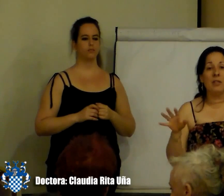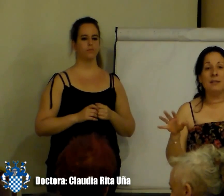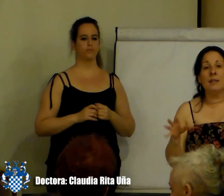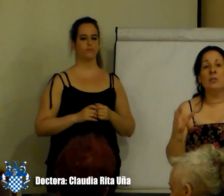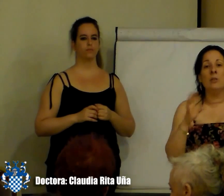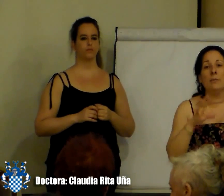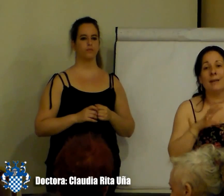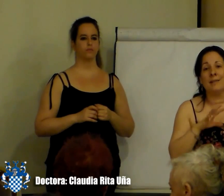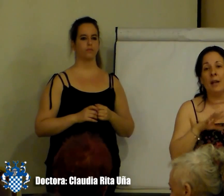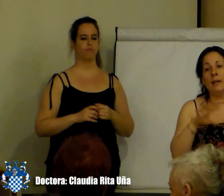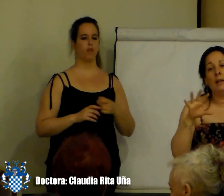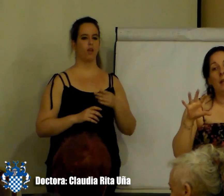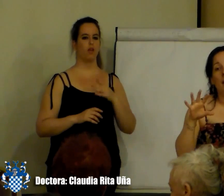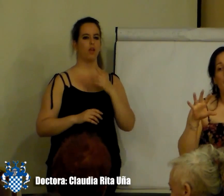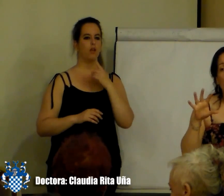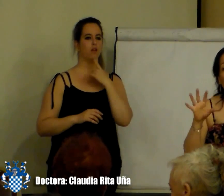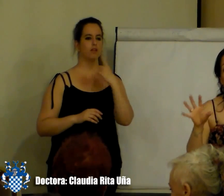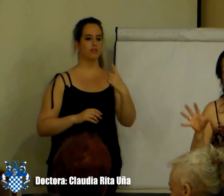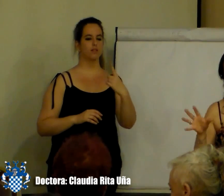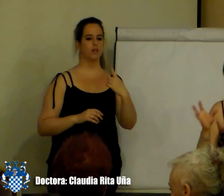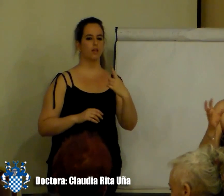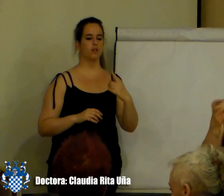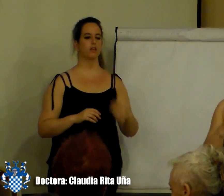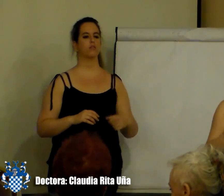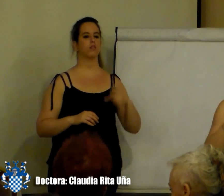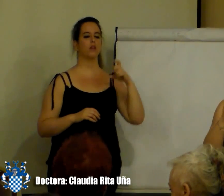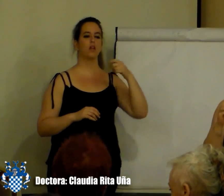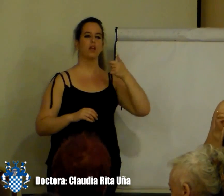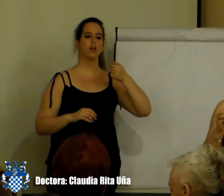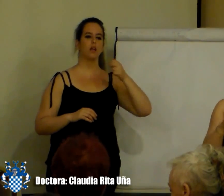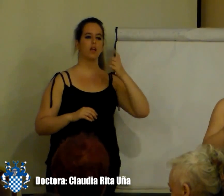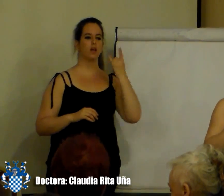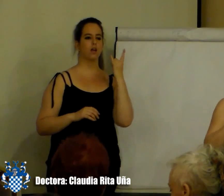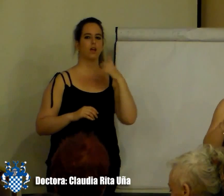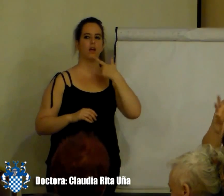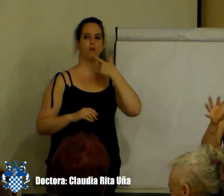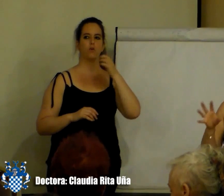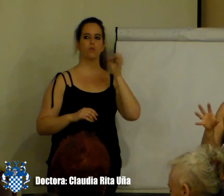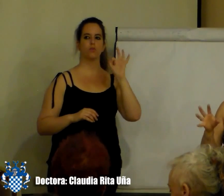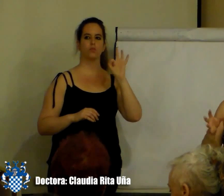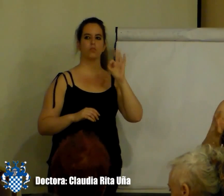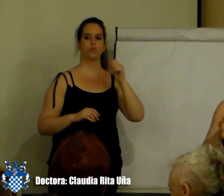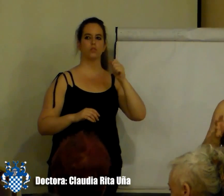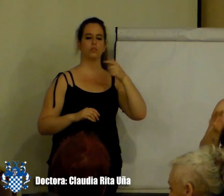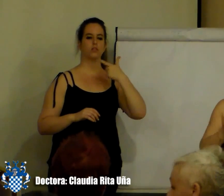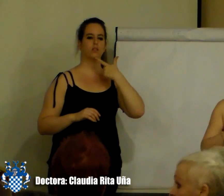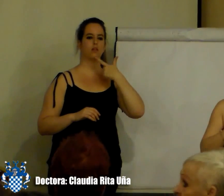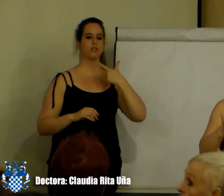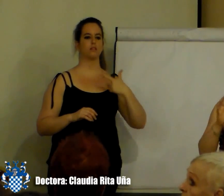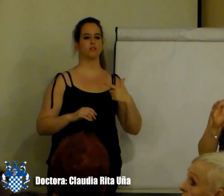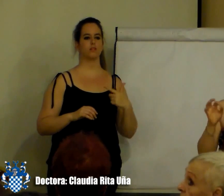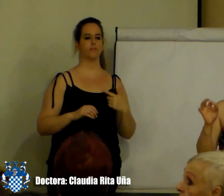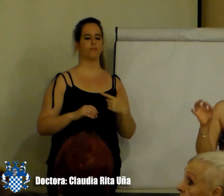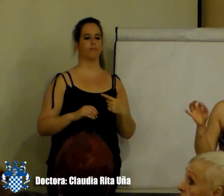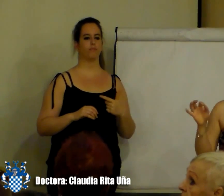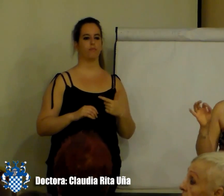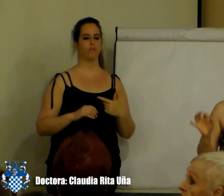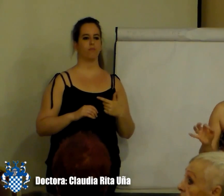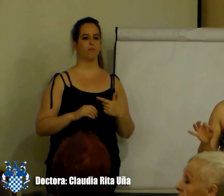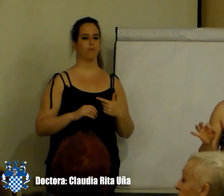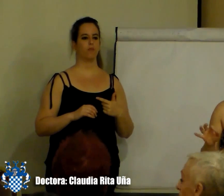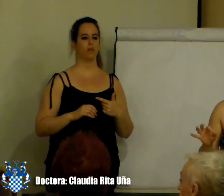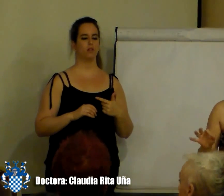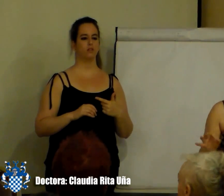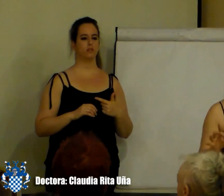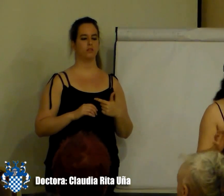lo que vamos diciendo va a ser causales que están en estudio o que ya han sido estudiadas, pero que no son